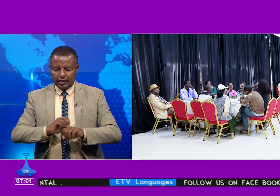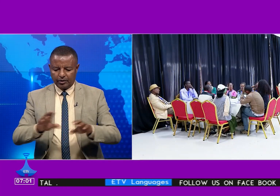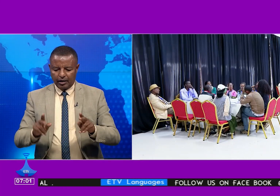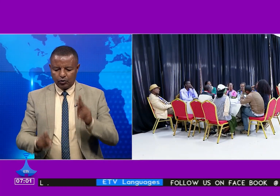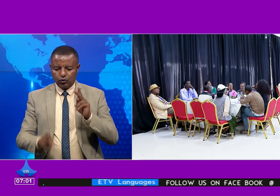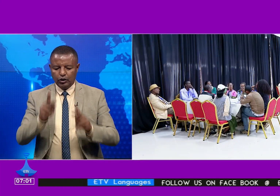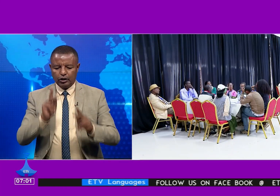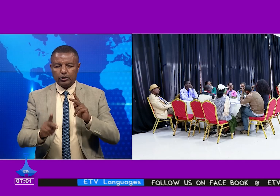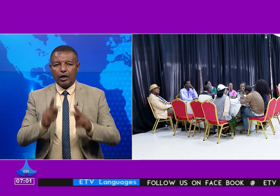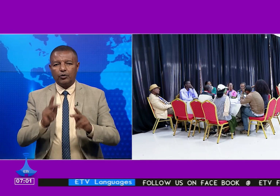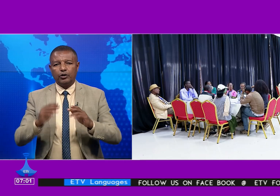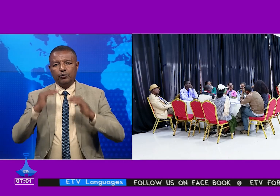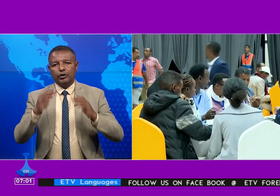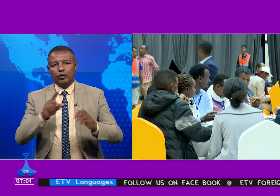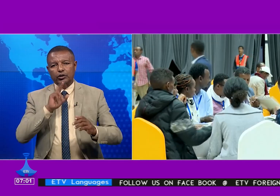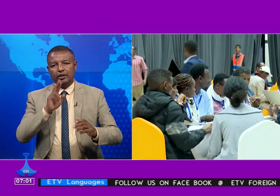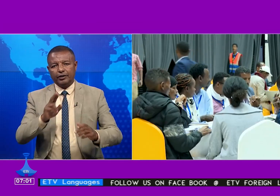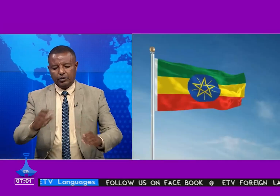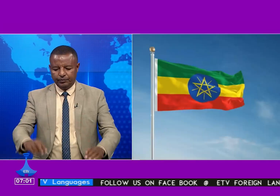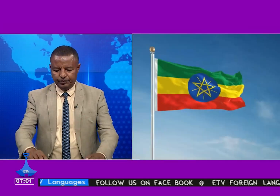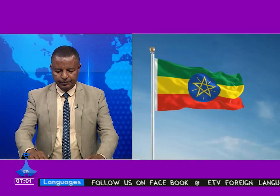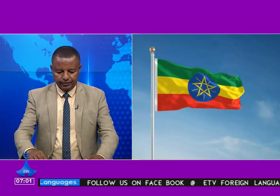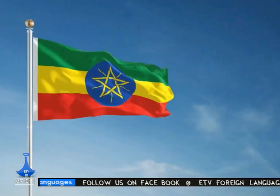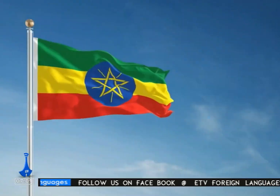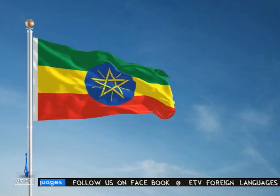እውነታን ያንጸባረቁ ህዝባዊ መድረኮች ናቸው።